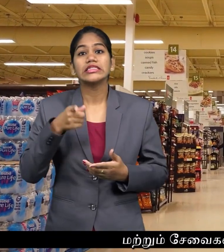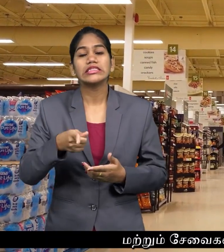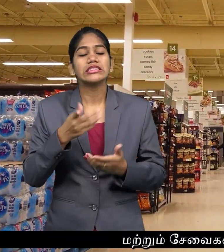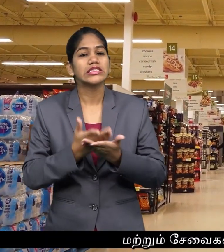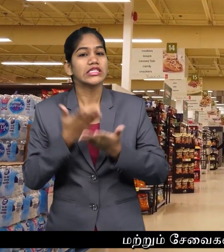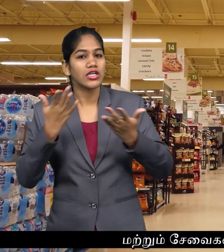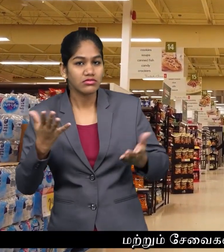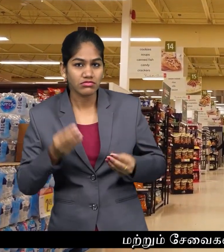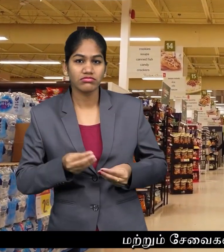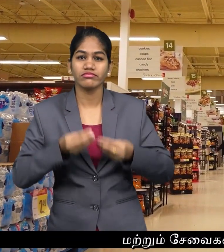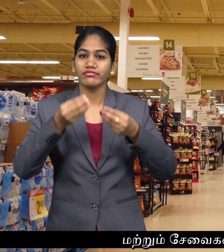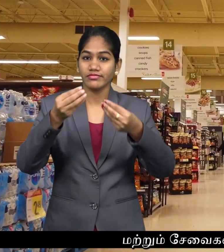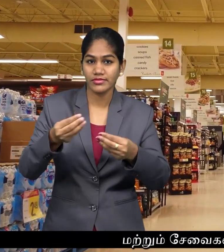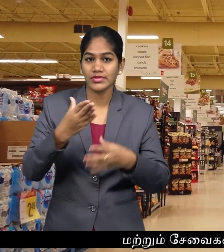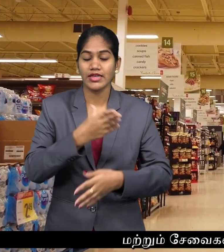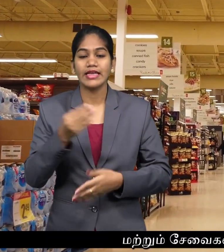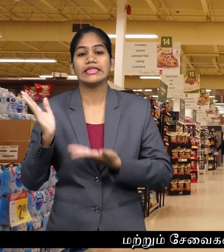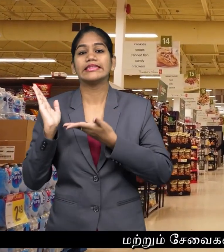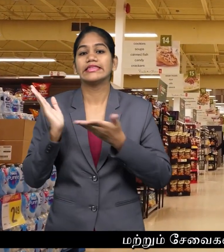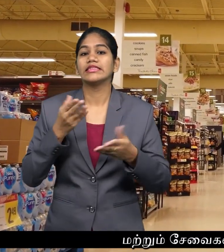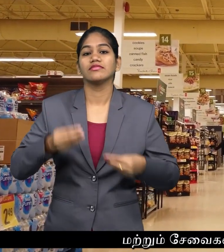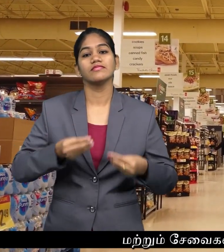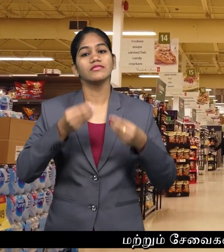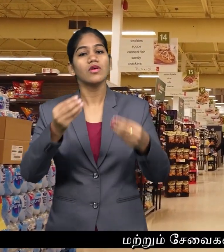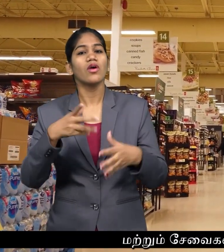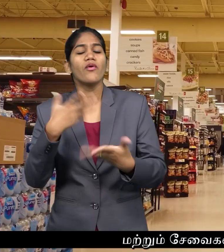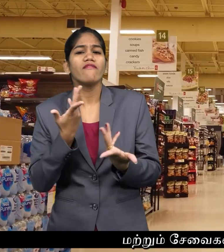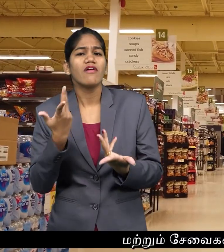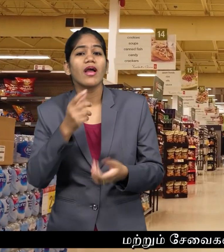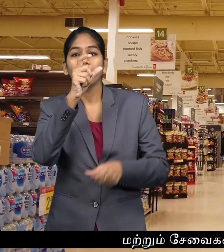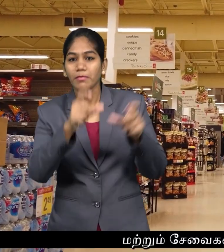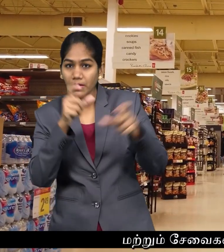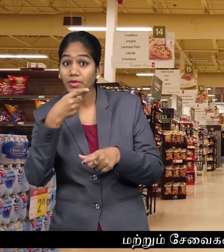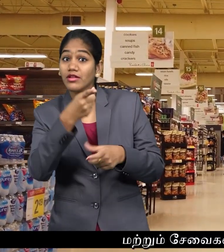பொருட்கள் மற்றும் சேவைகளை உற்பத்தி செய்வதாகும்.